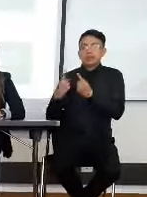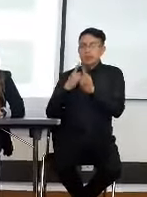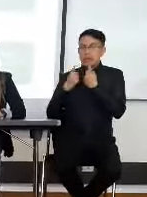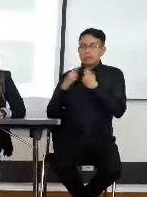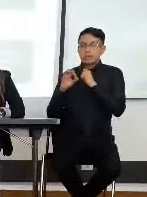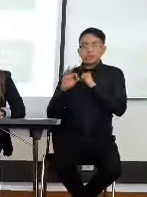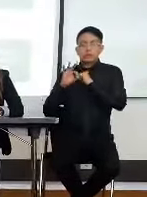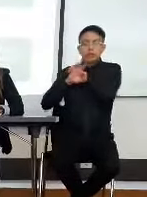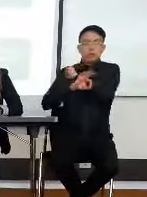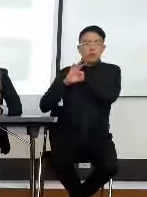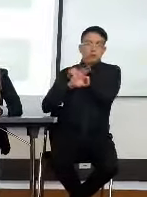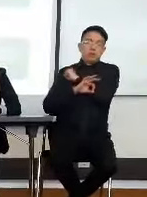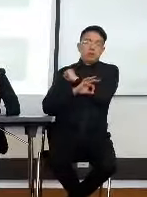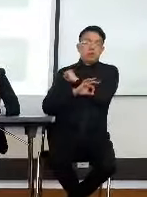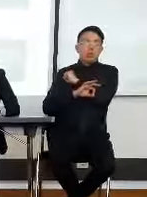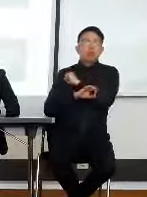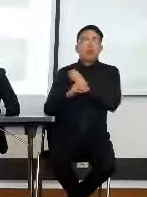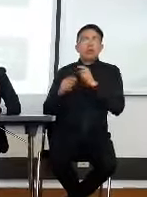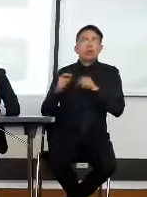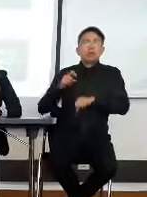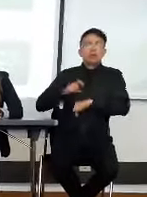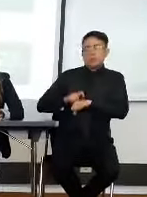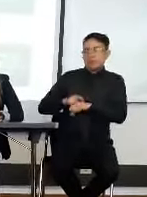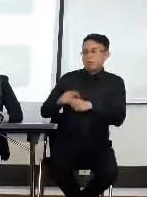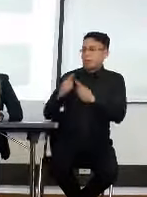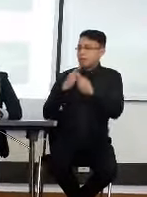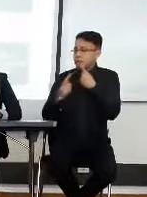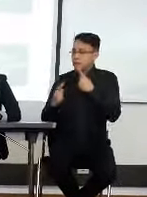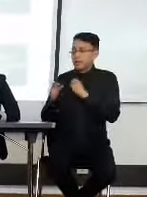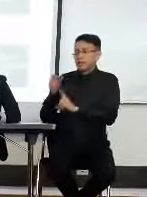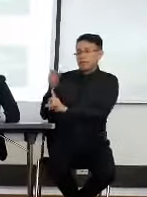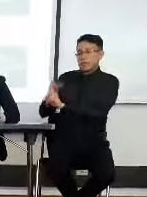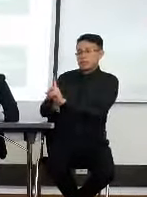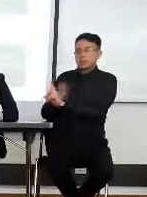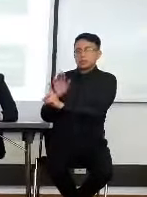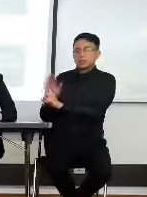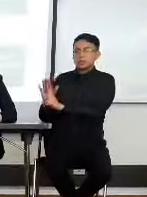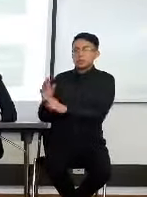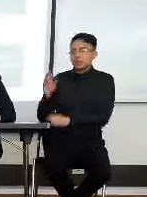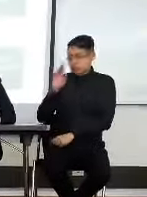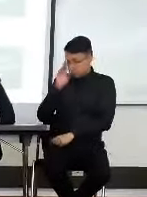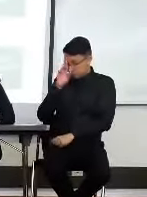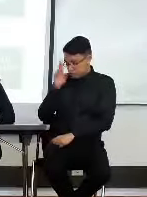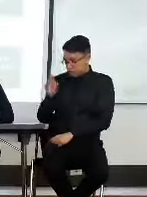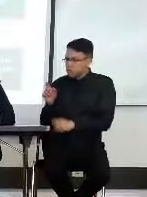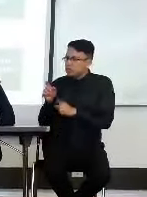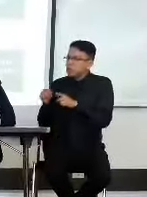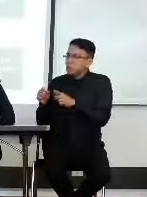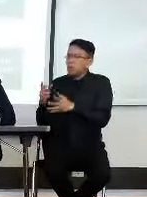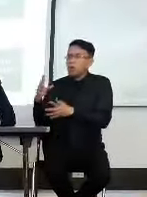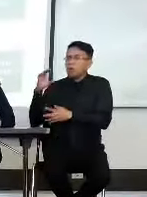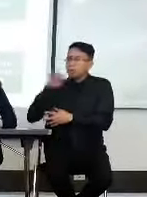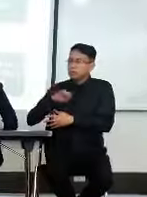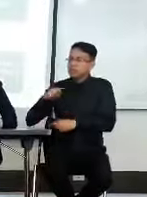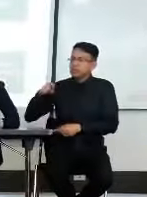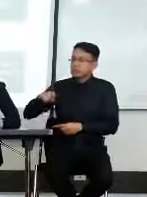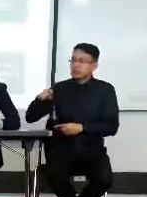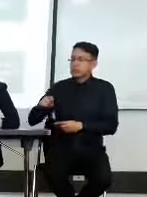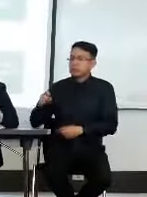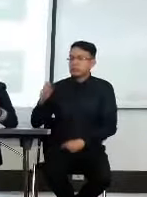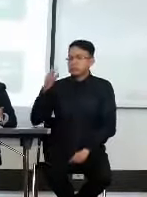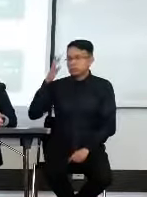más amplio para poder establecer una relación con la persona, una comunicación con la persona y reconocer qué necesita, qué quiere, por qué se